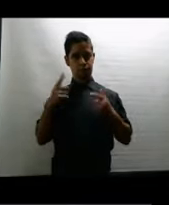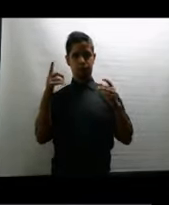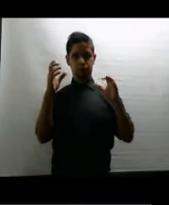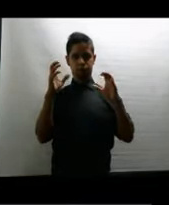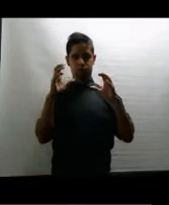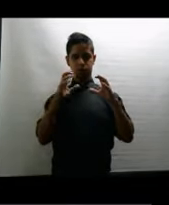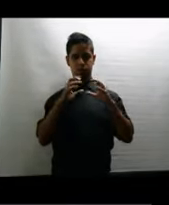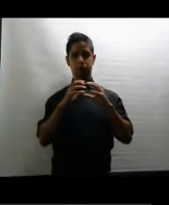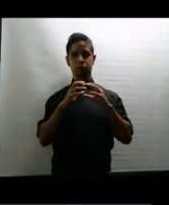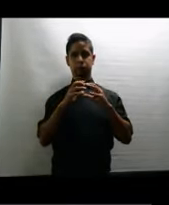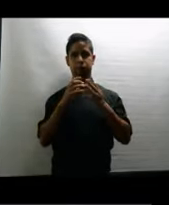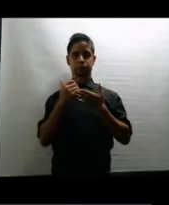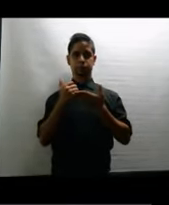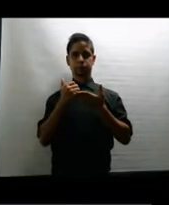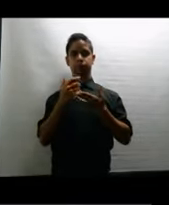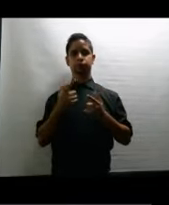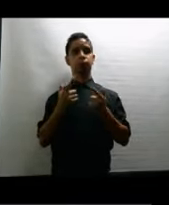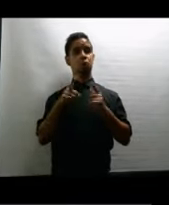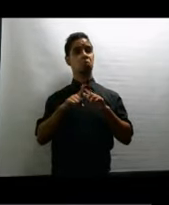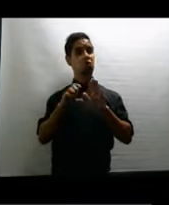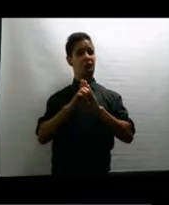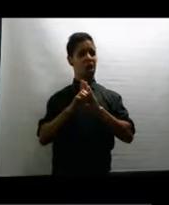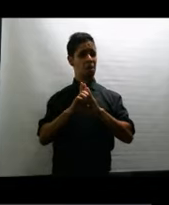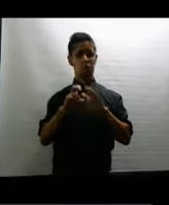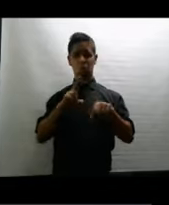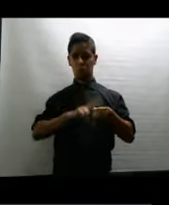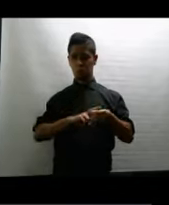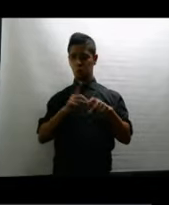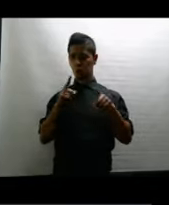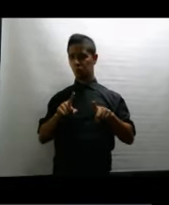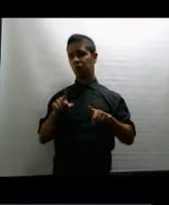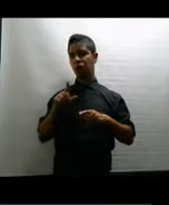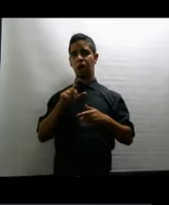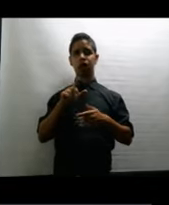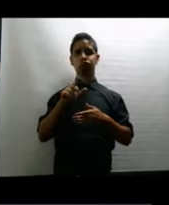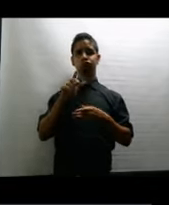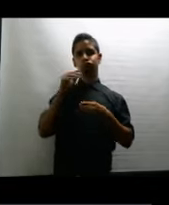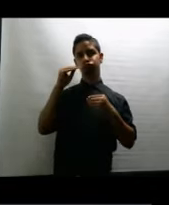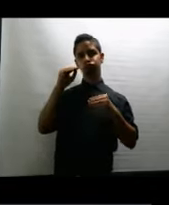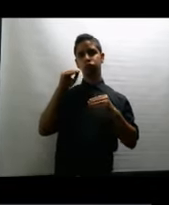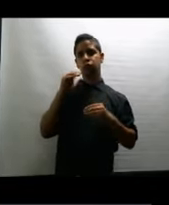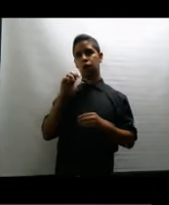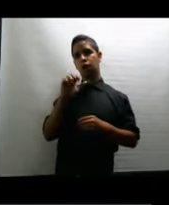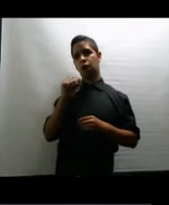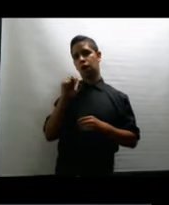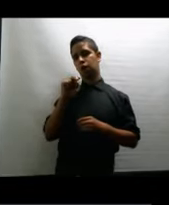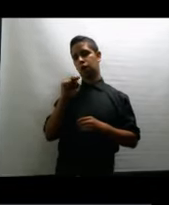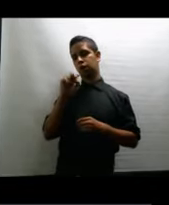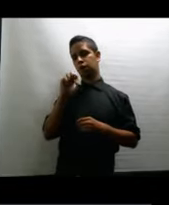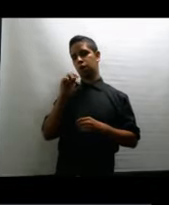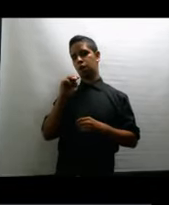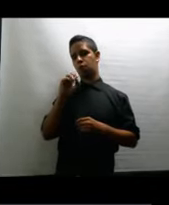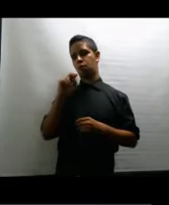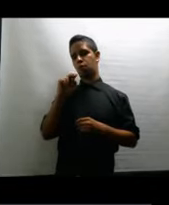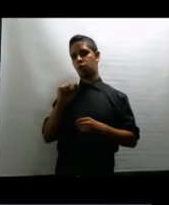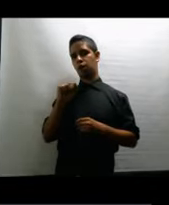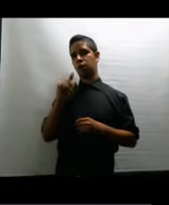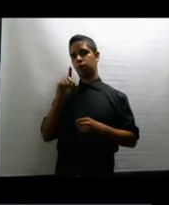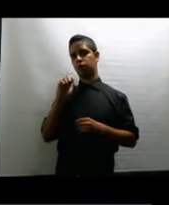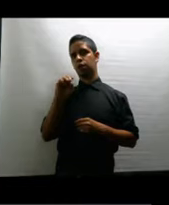estaba cerca. Pues hay el ejemplo clásico que dan es las anémonas de mar y el pez